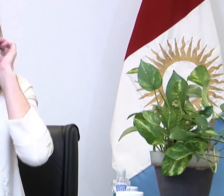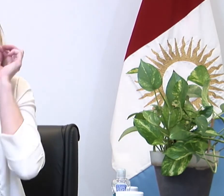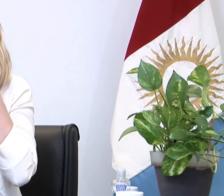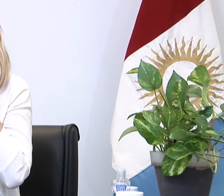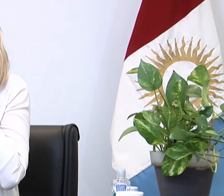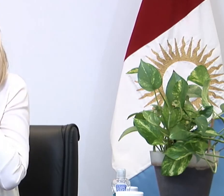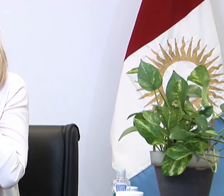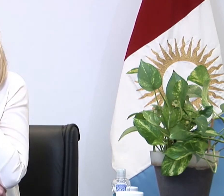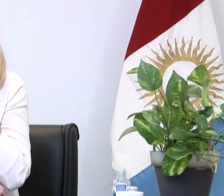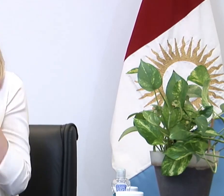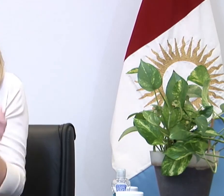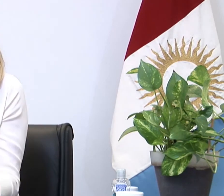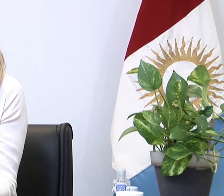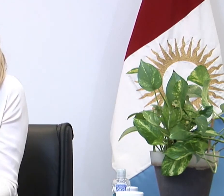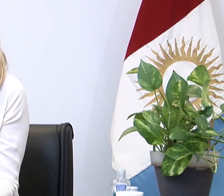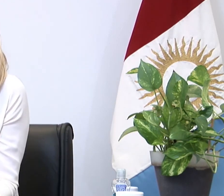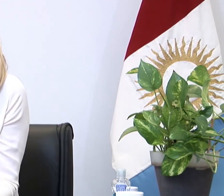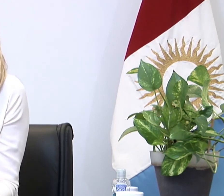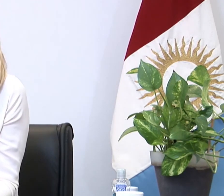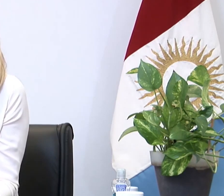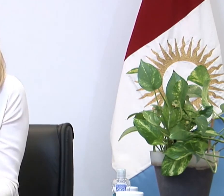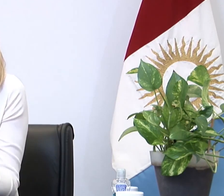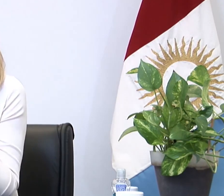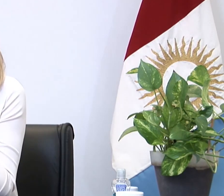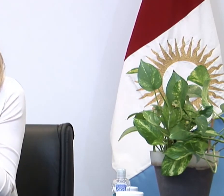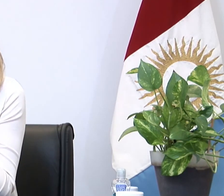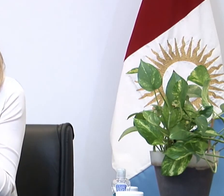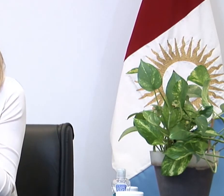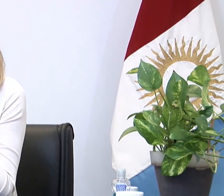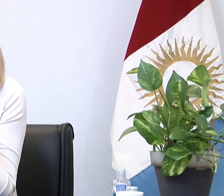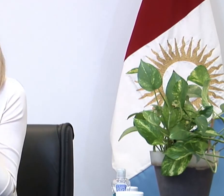Bueno, seguimos sin ver a nadie. ¿Por chat tampoco?